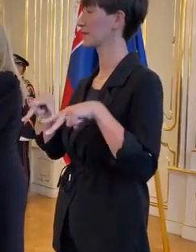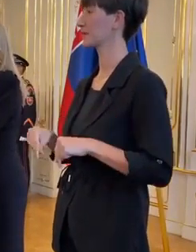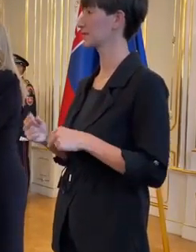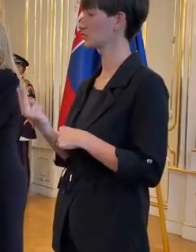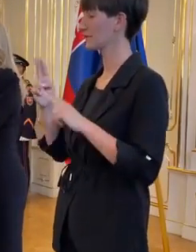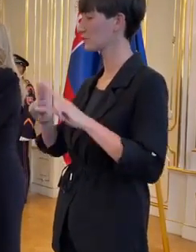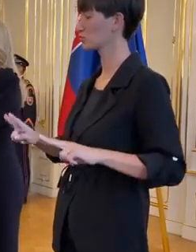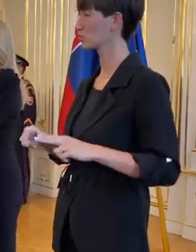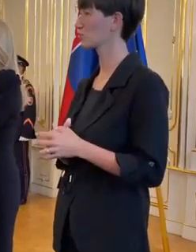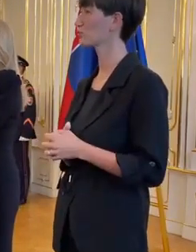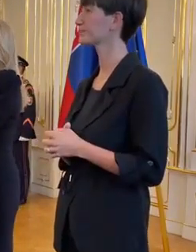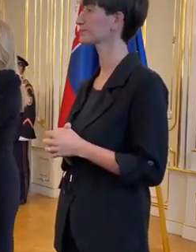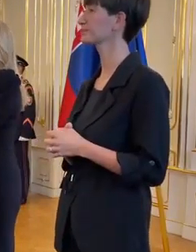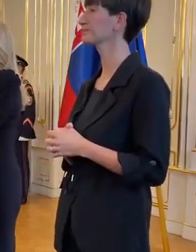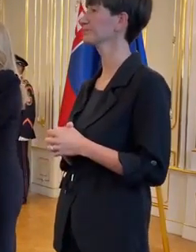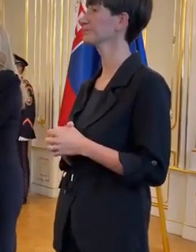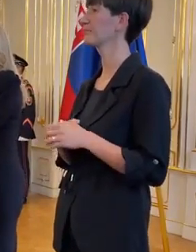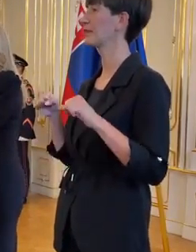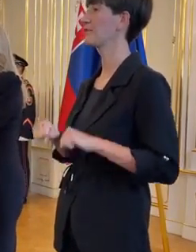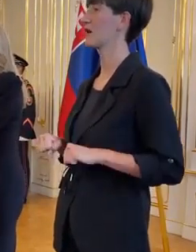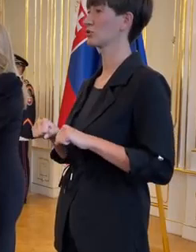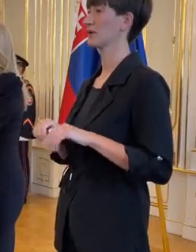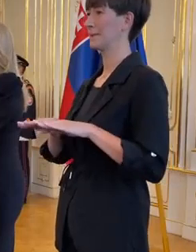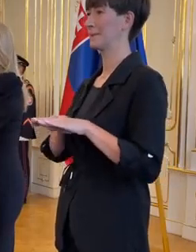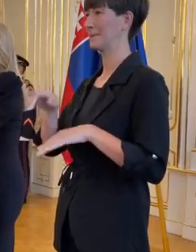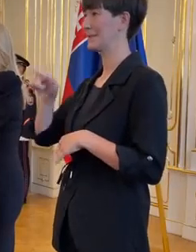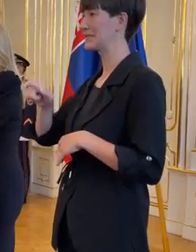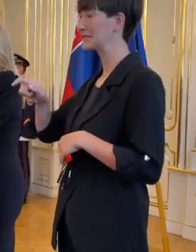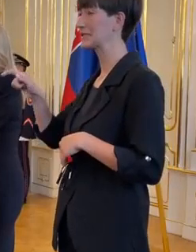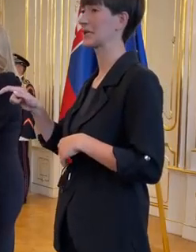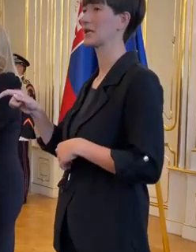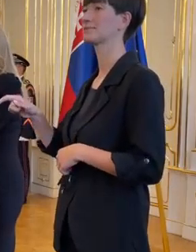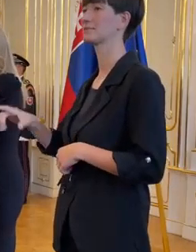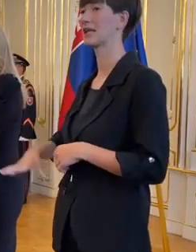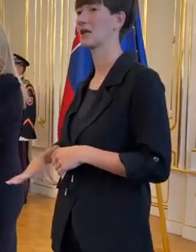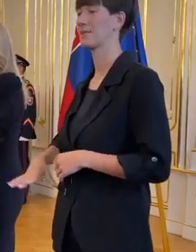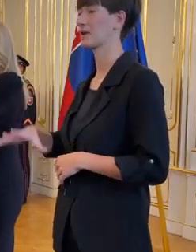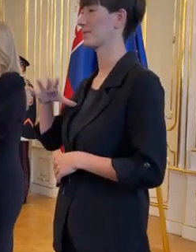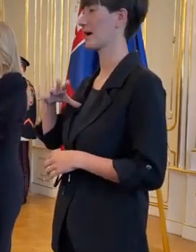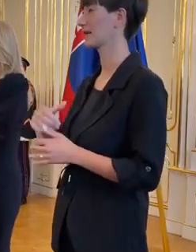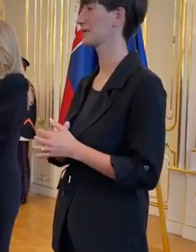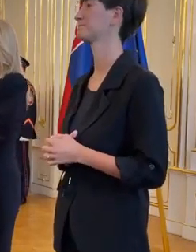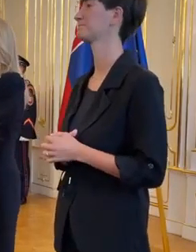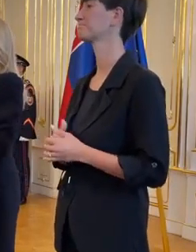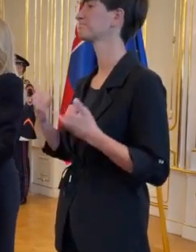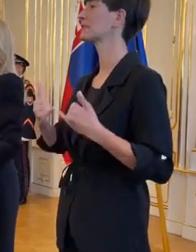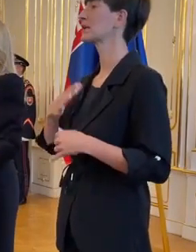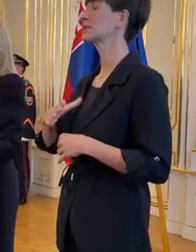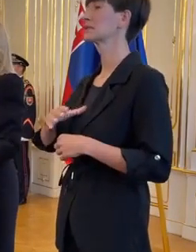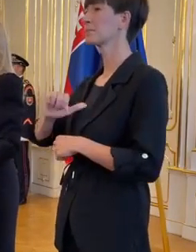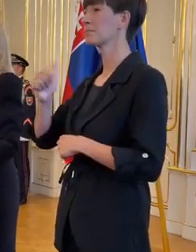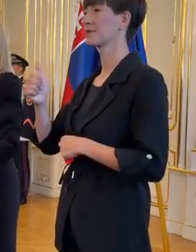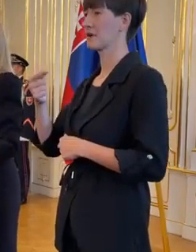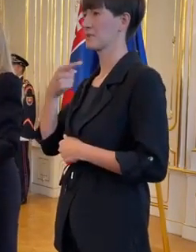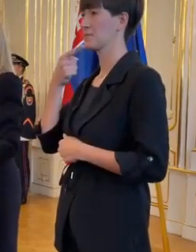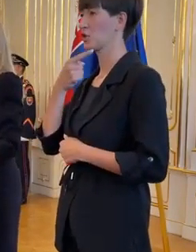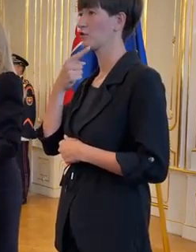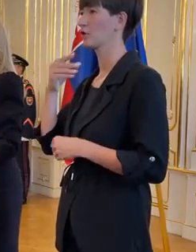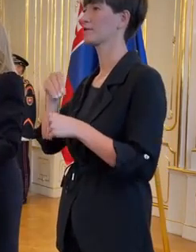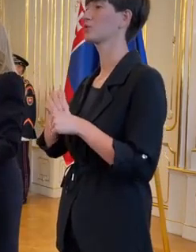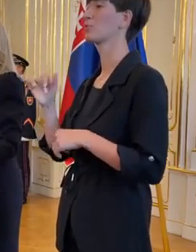súdu, vážení páni ministri, dámy a páni, dovolte mi, aby som sa najskôr prihovorila